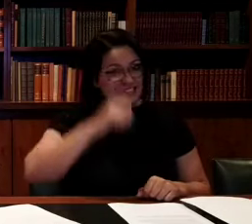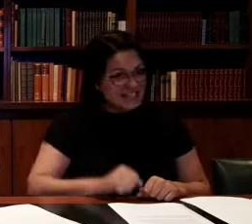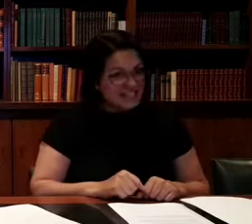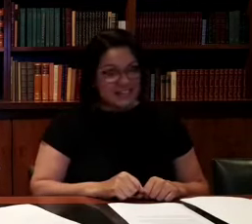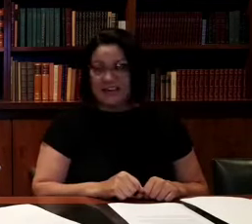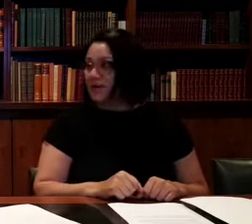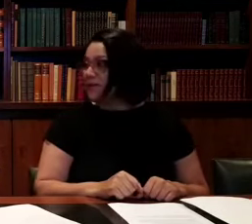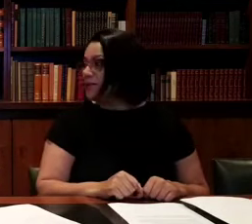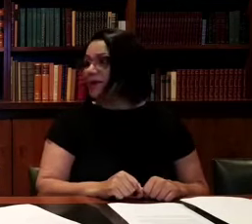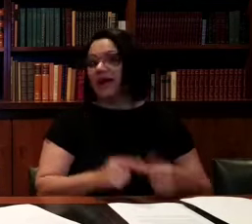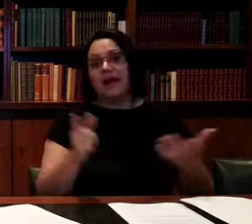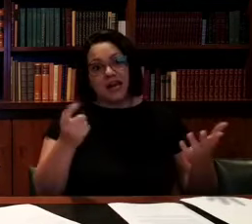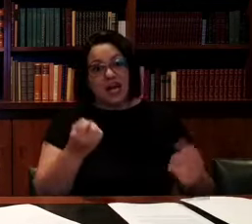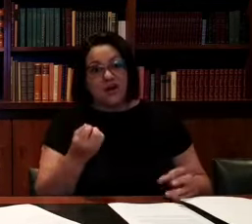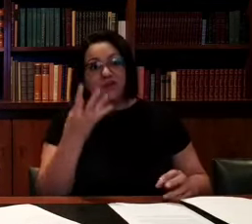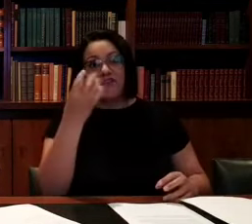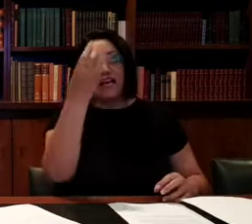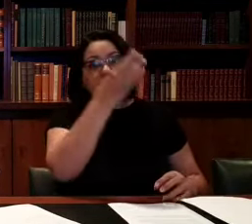ó